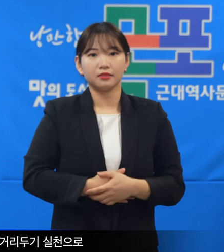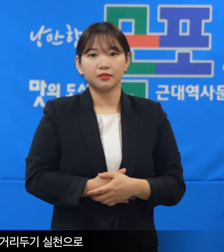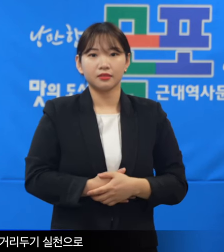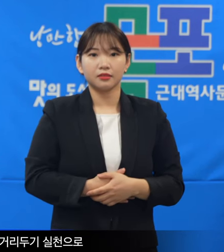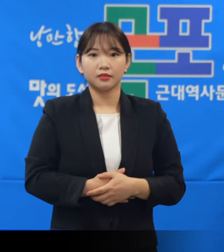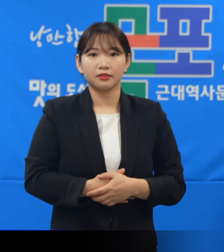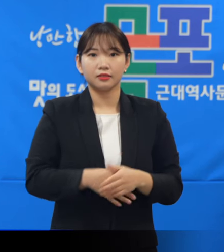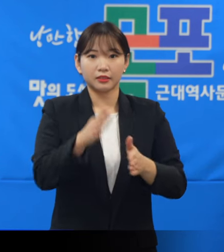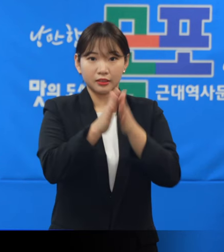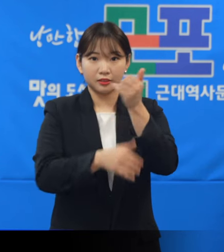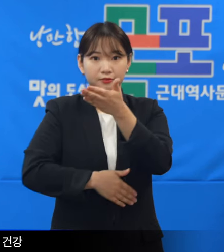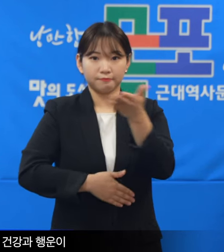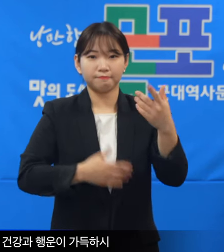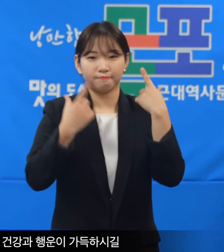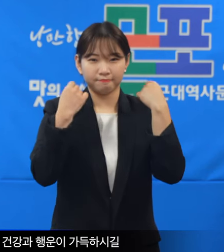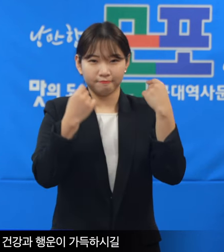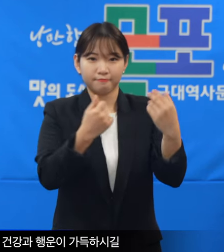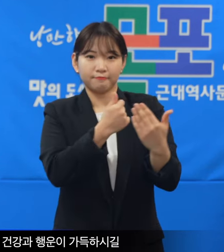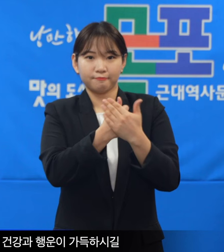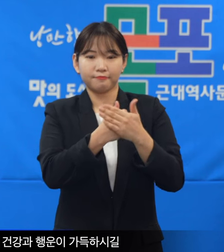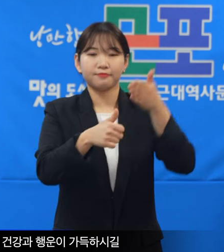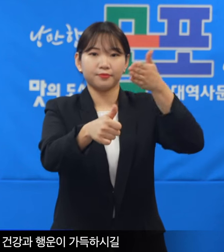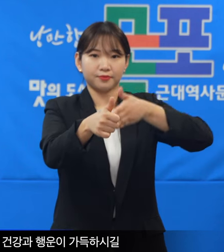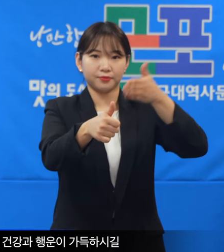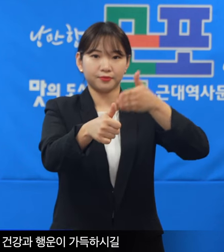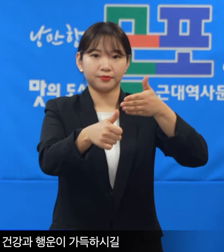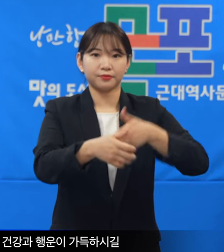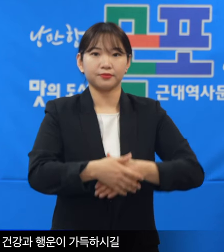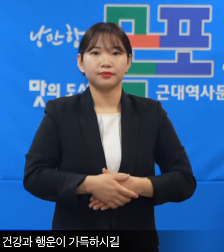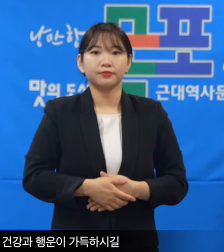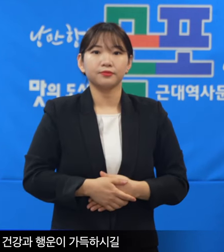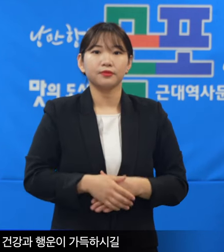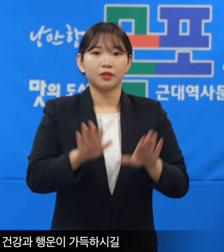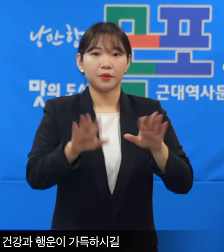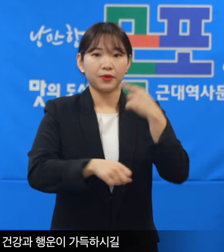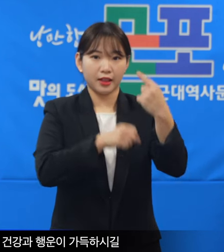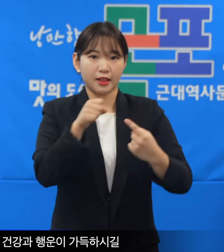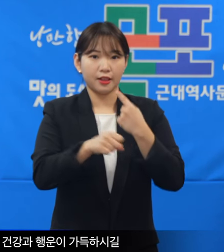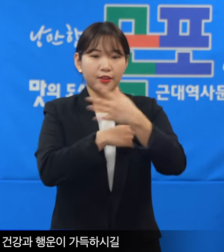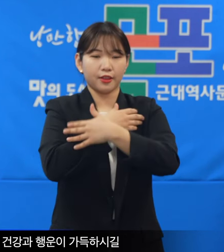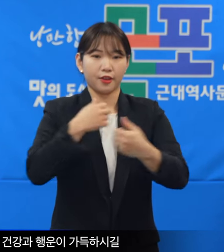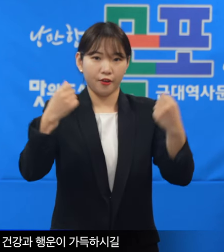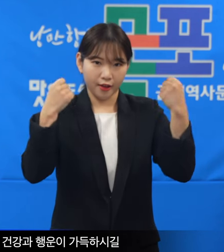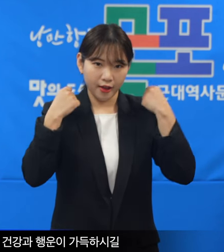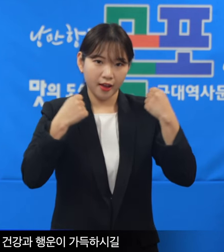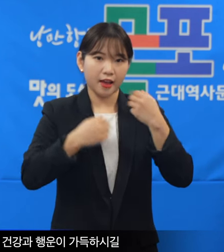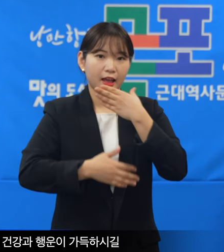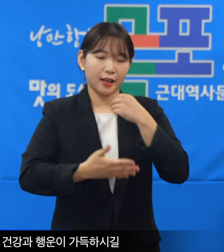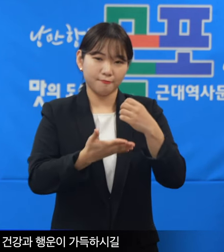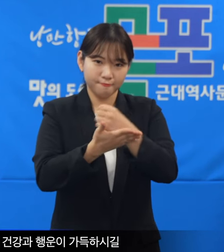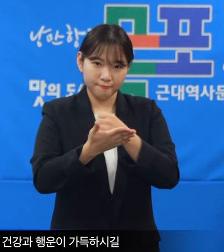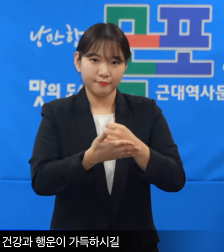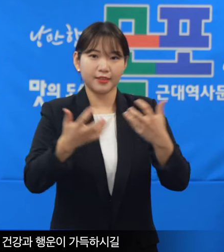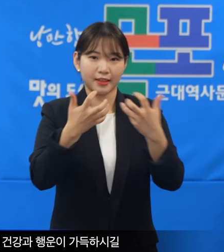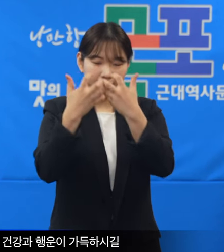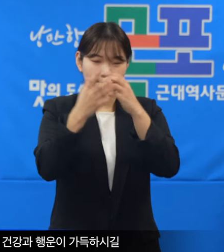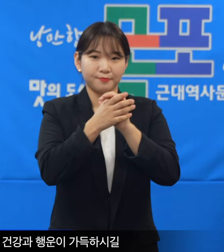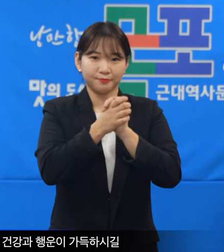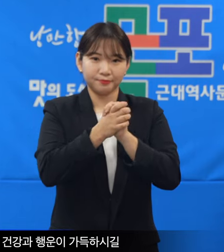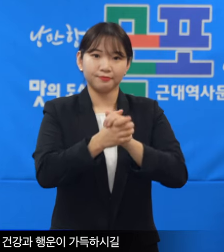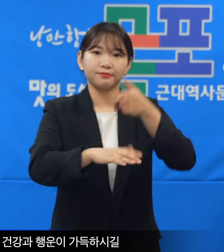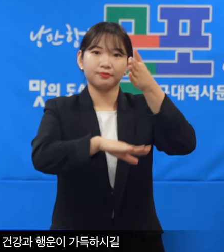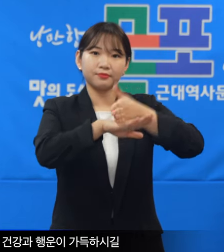것입니다 시민 여러분들의 변화 없는 협조를 부탁드리면서 올 한해 건강과 행운이 가득하시기를